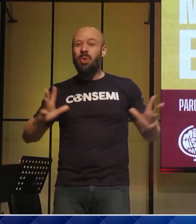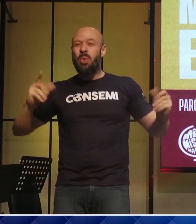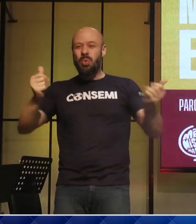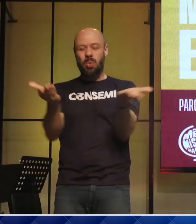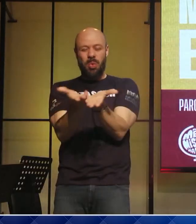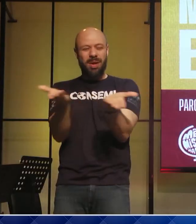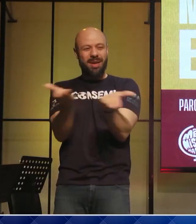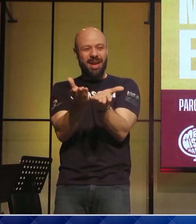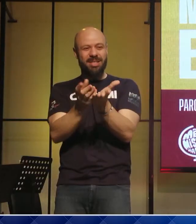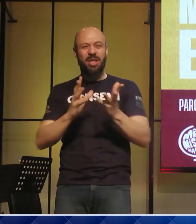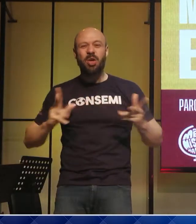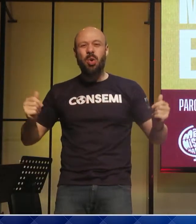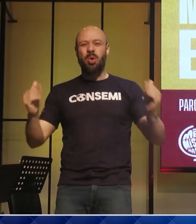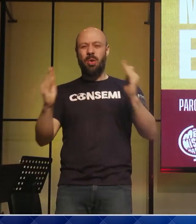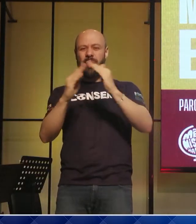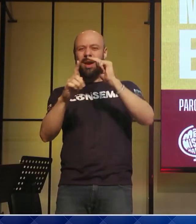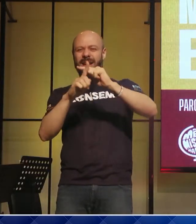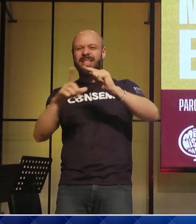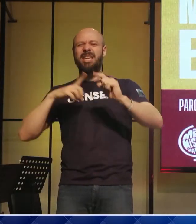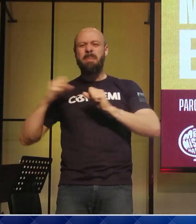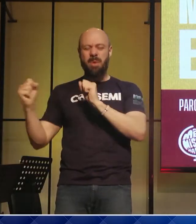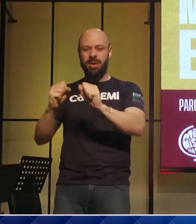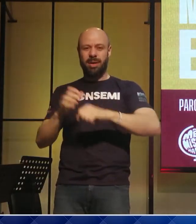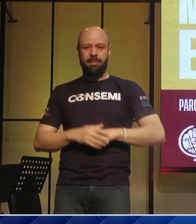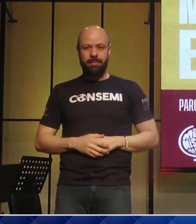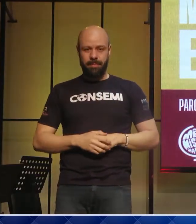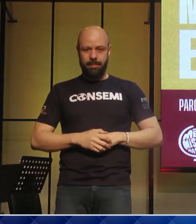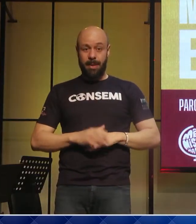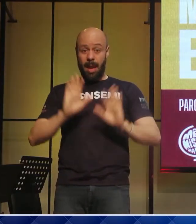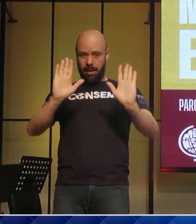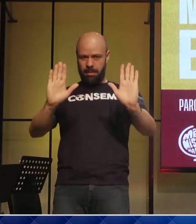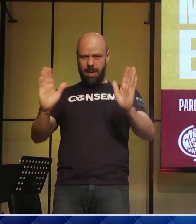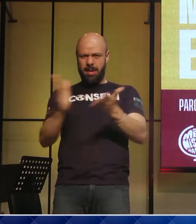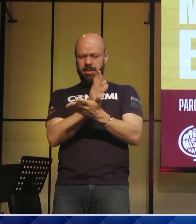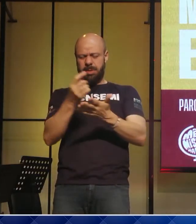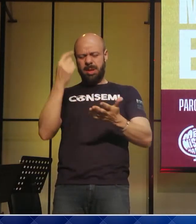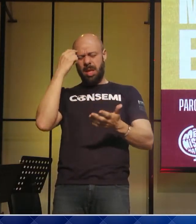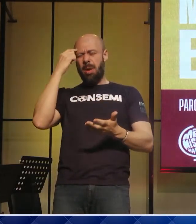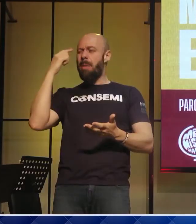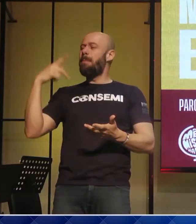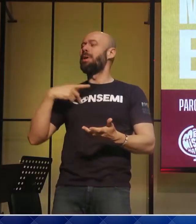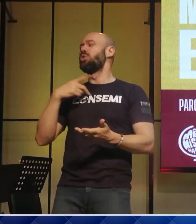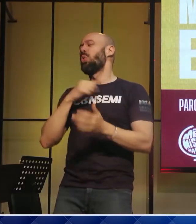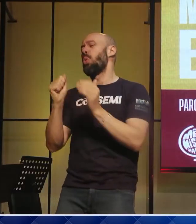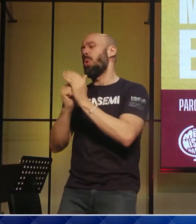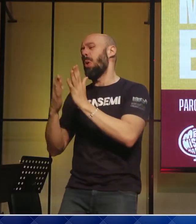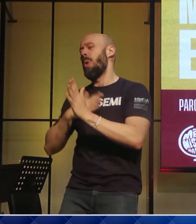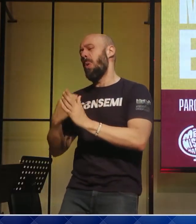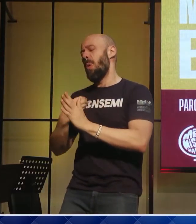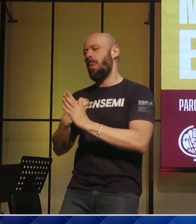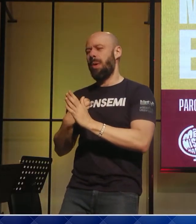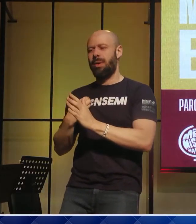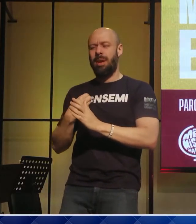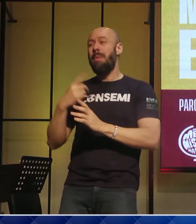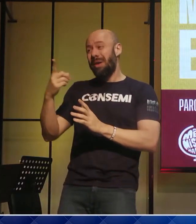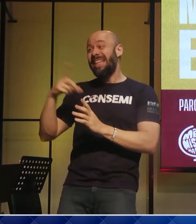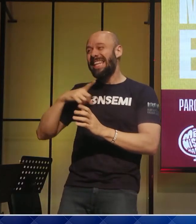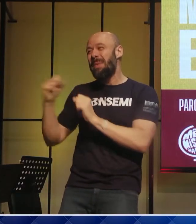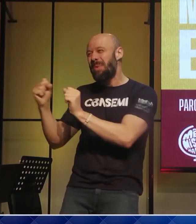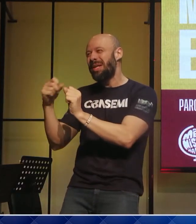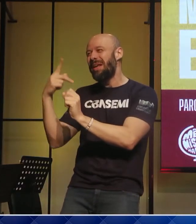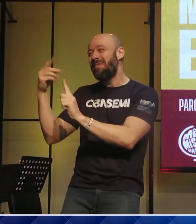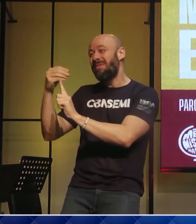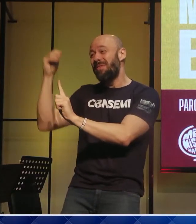mim, interceda por mim. A tua oração vale igual a minha. Eu tenho uma mulher